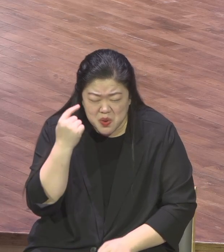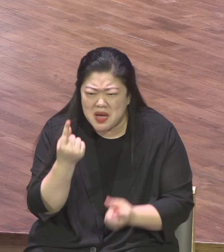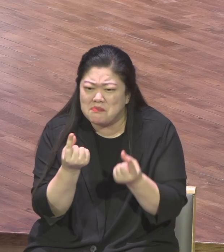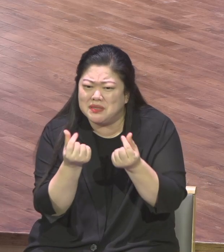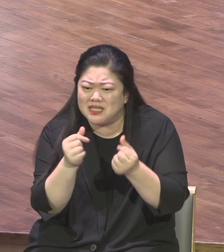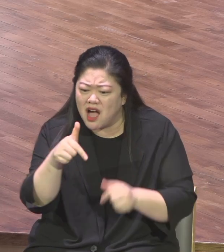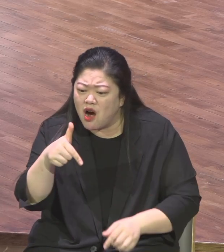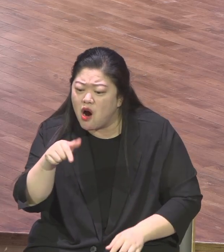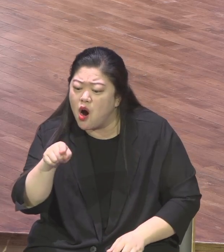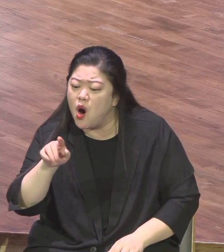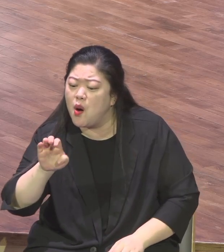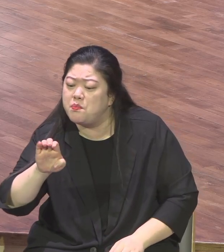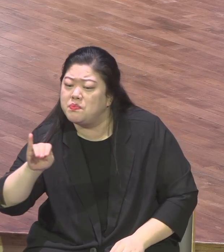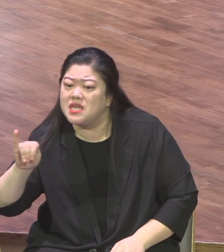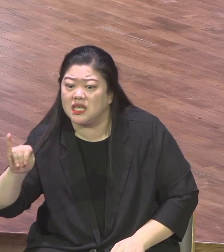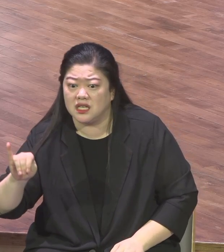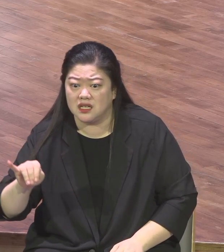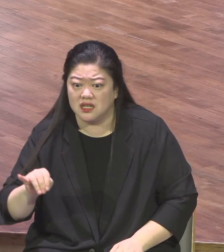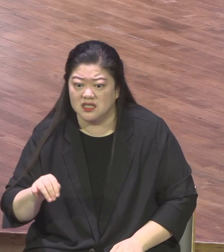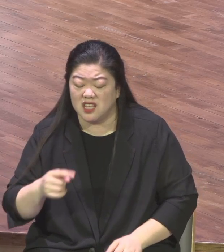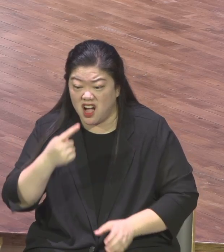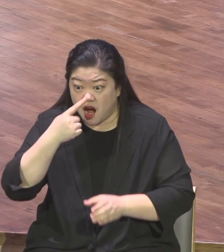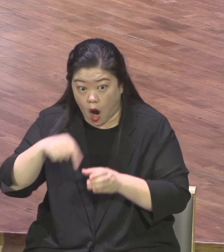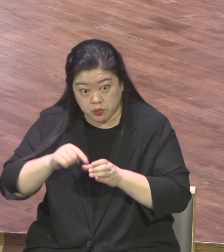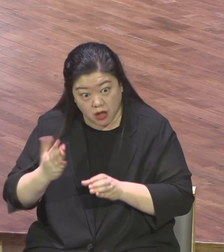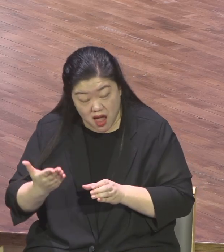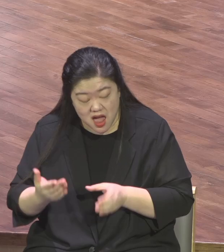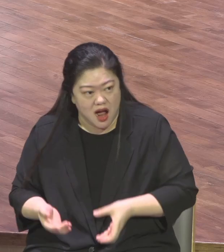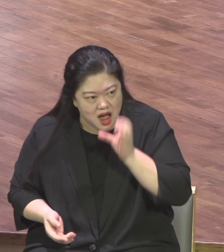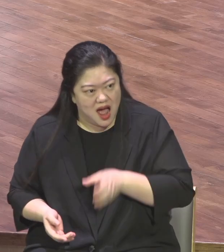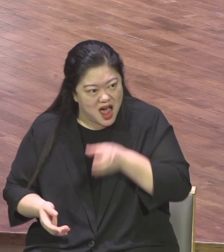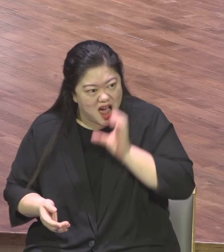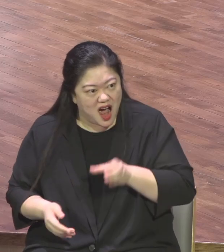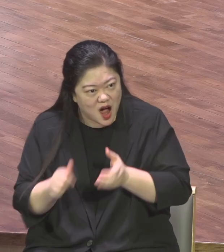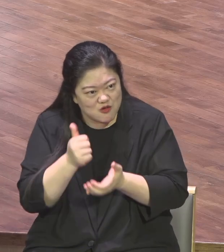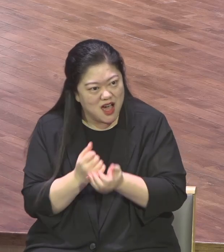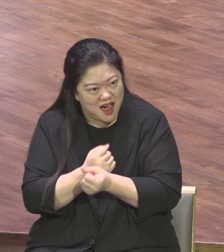예수 그리스도의 십자가 대속의 피로